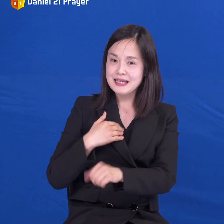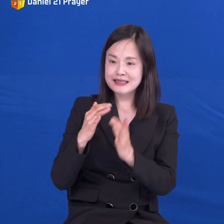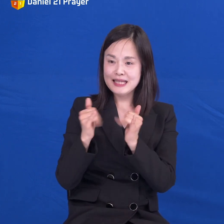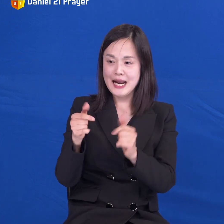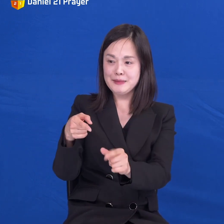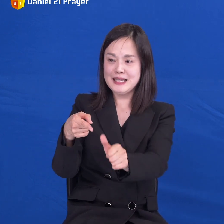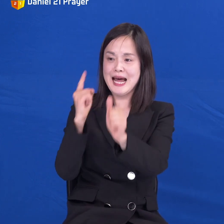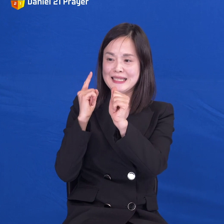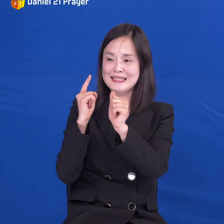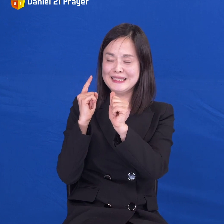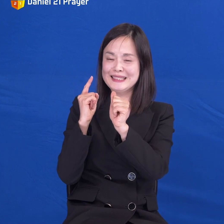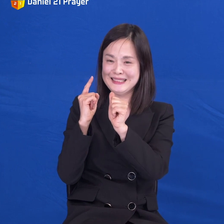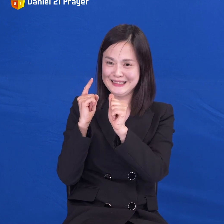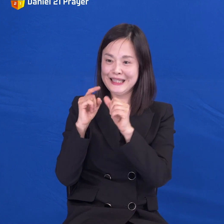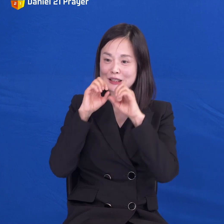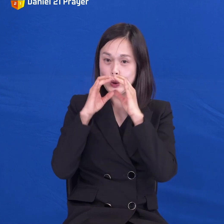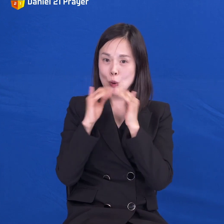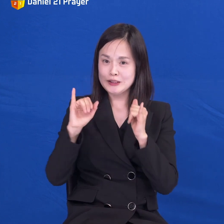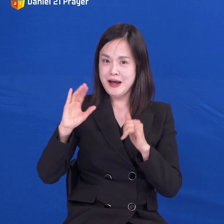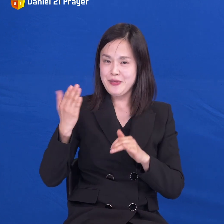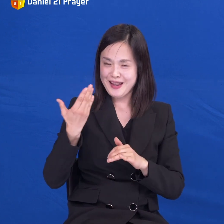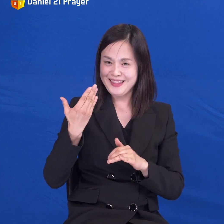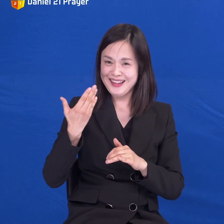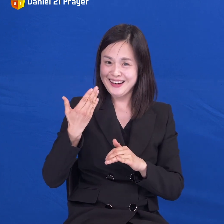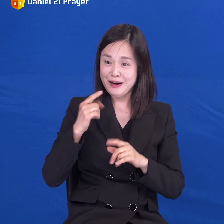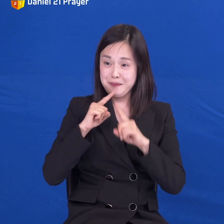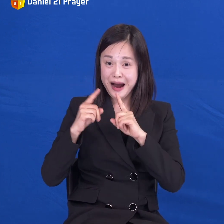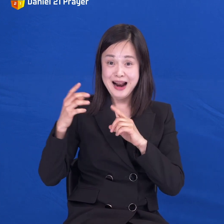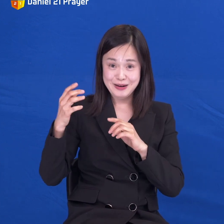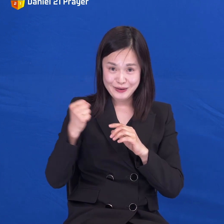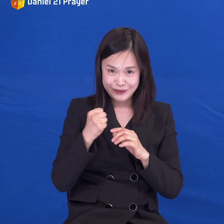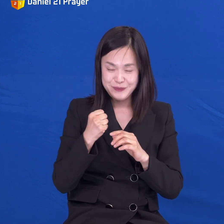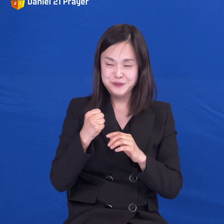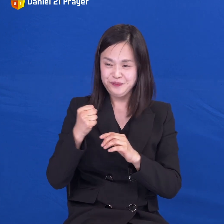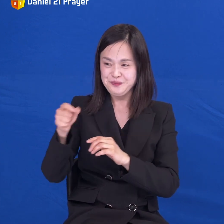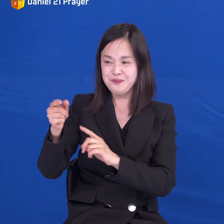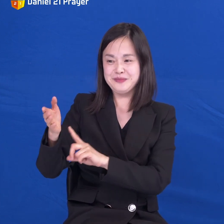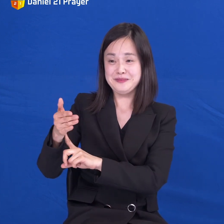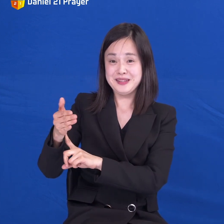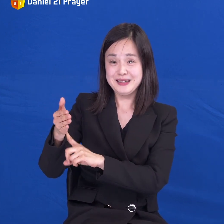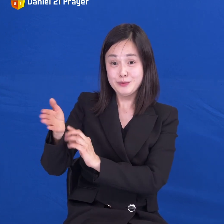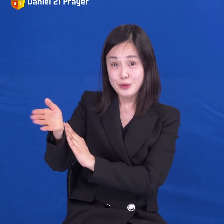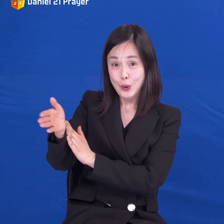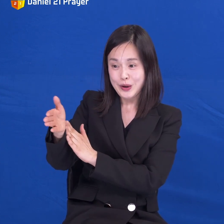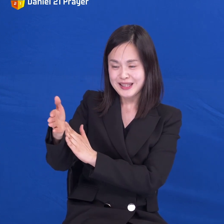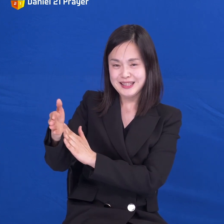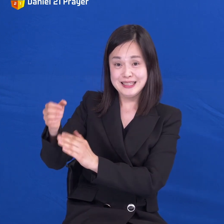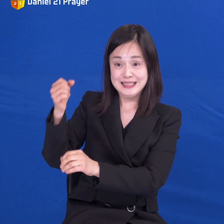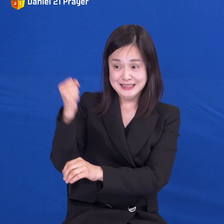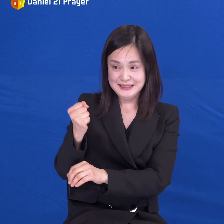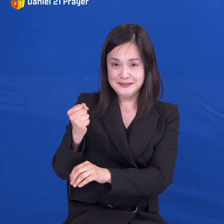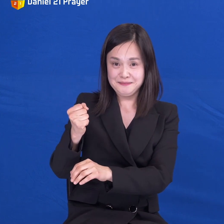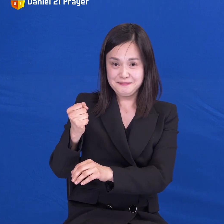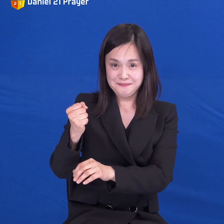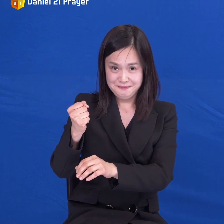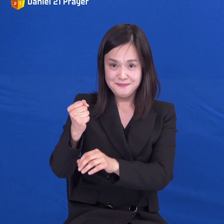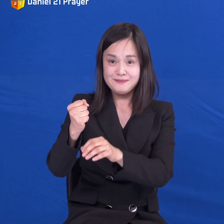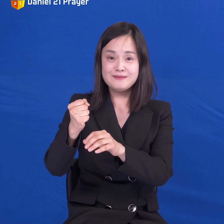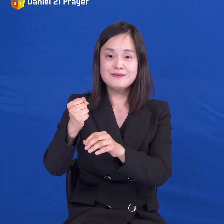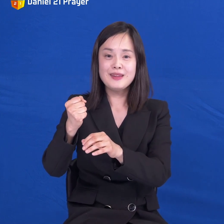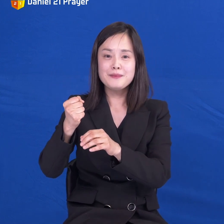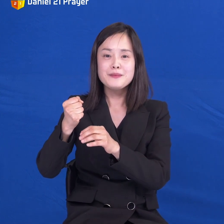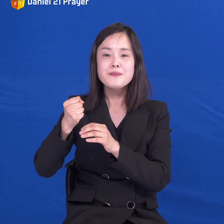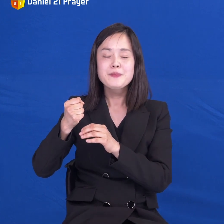그리고 이 아이들이 이 물고기를 잡아서 팡팡한 물고기 배도 안 가르고 갈대를 꺾어서 입에다 푹